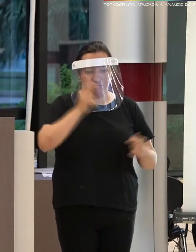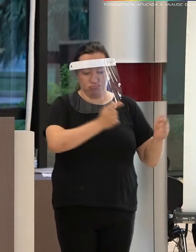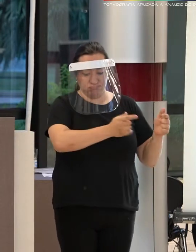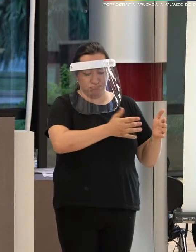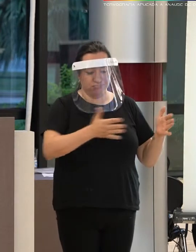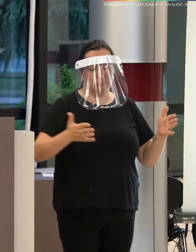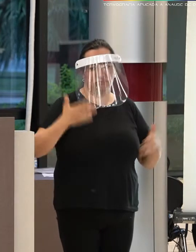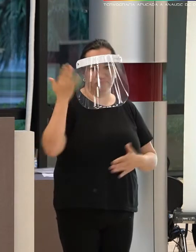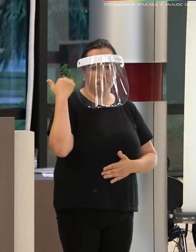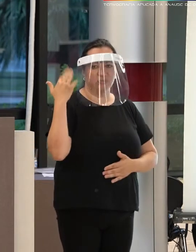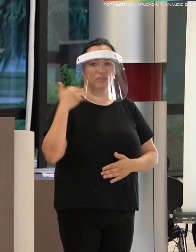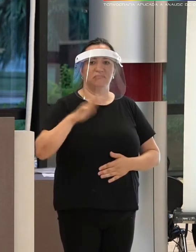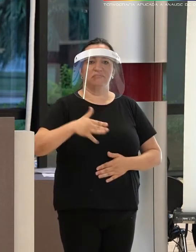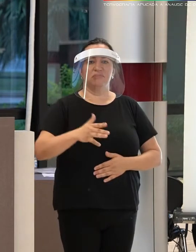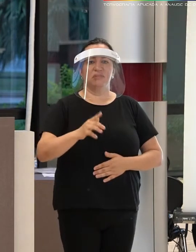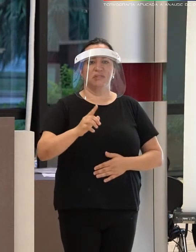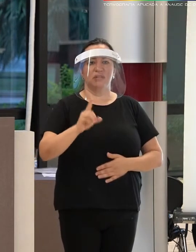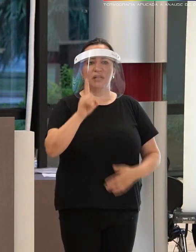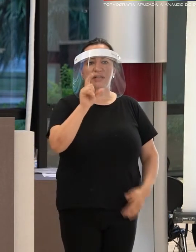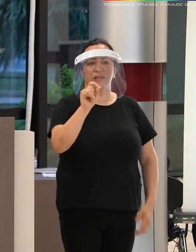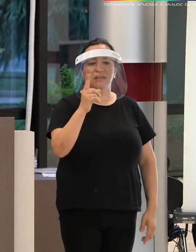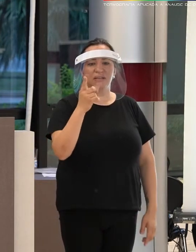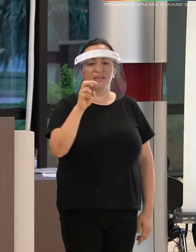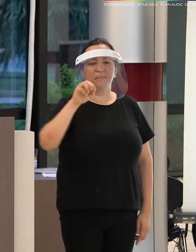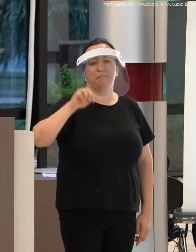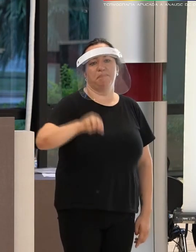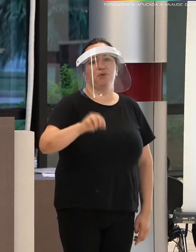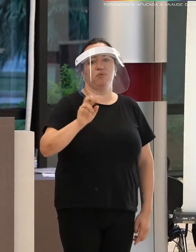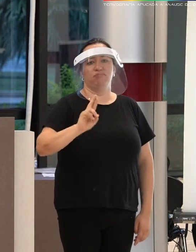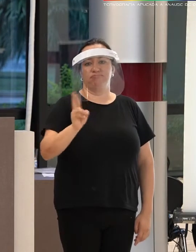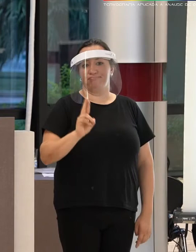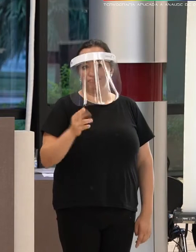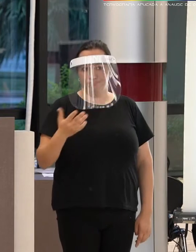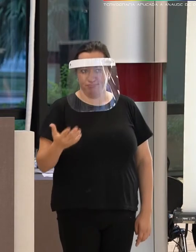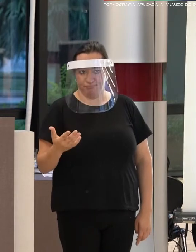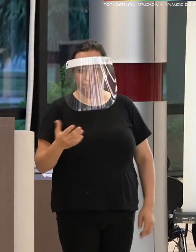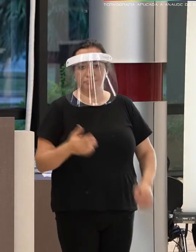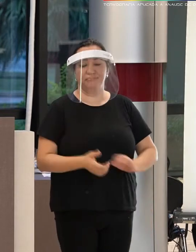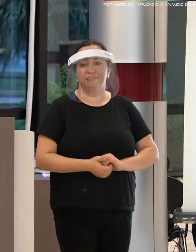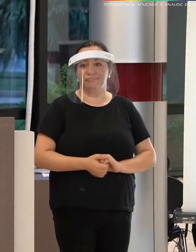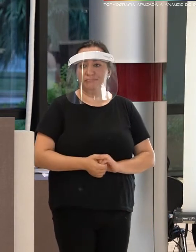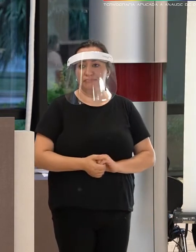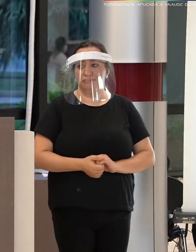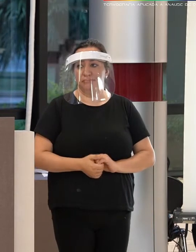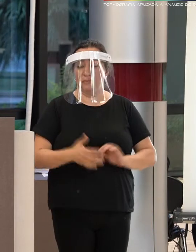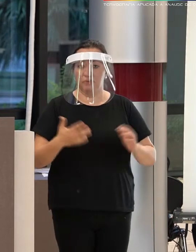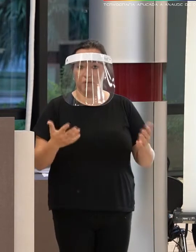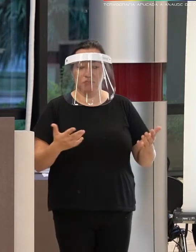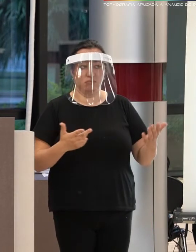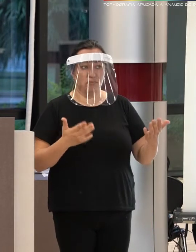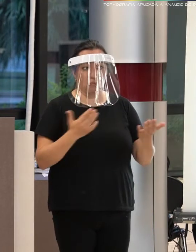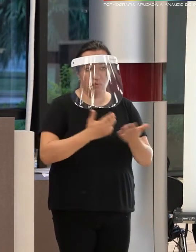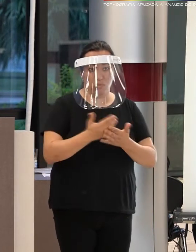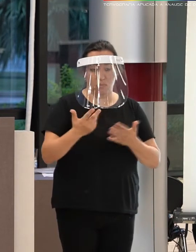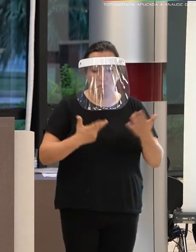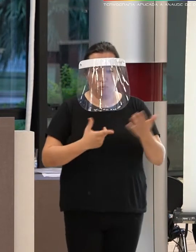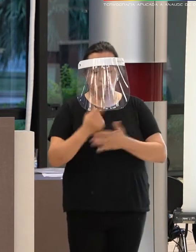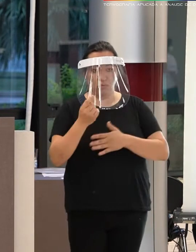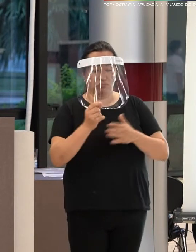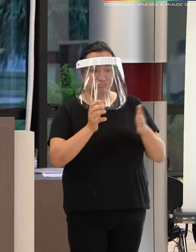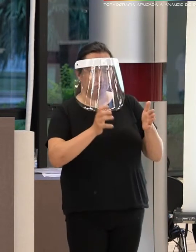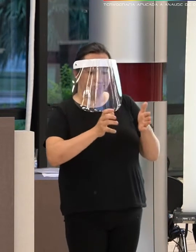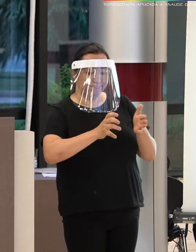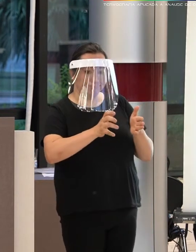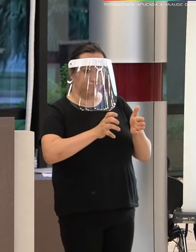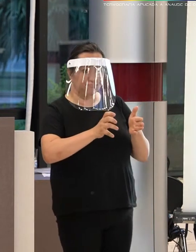naquela época custava em torno de 10 a 15 mil reais. Então, comprou-se um radiômetro